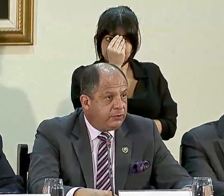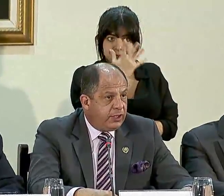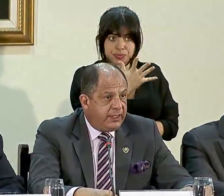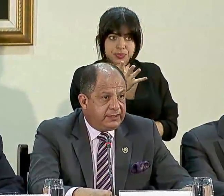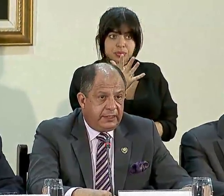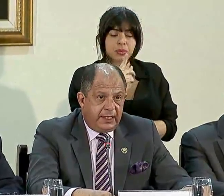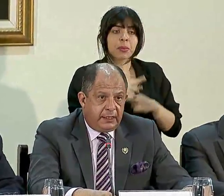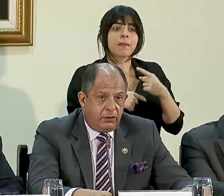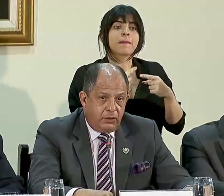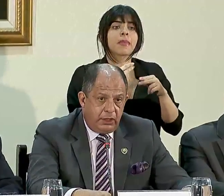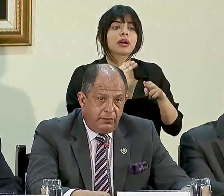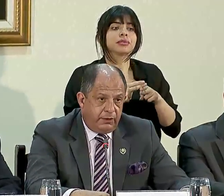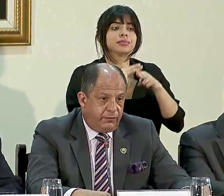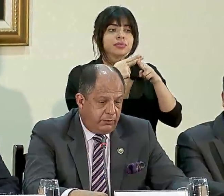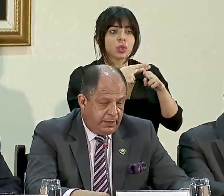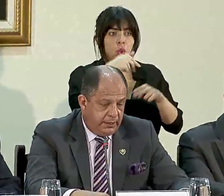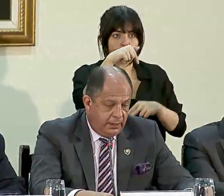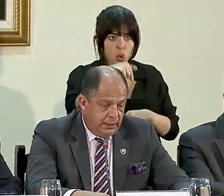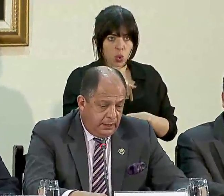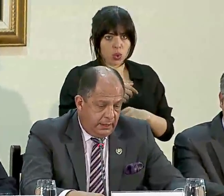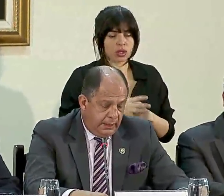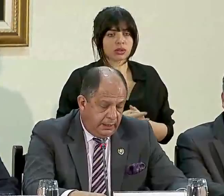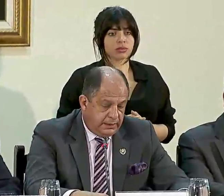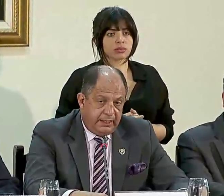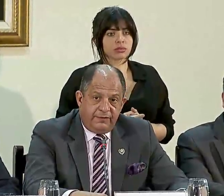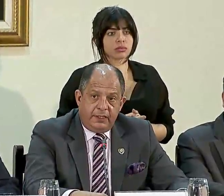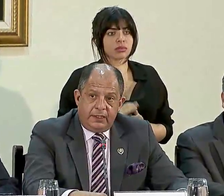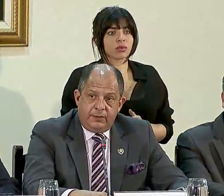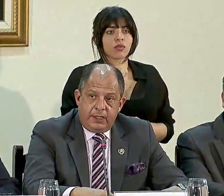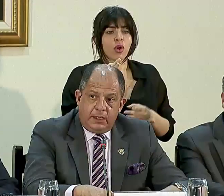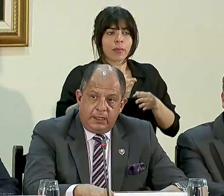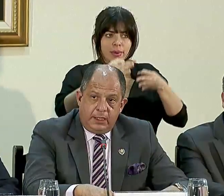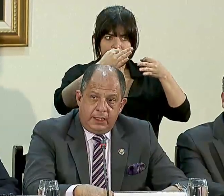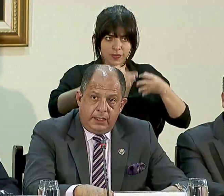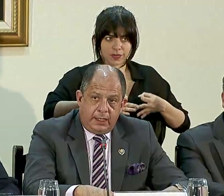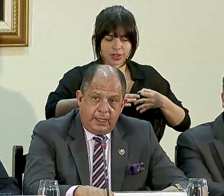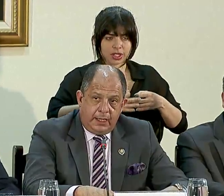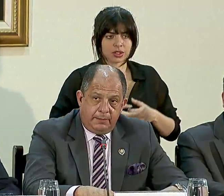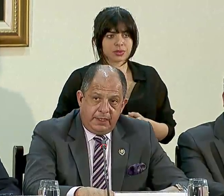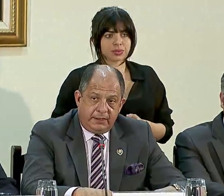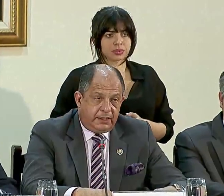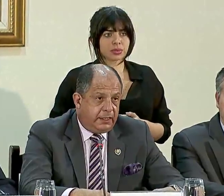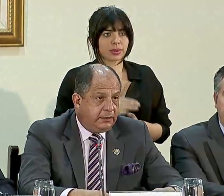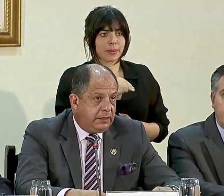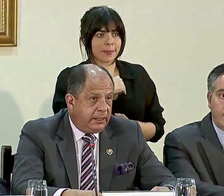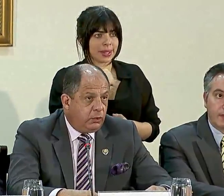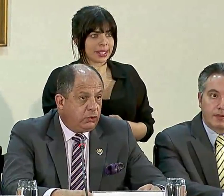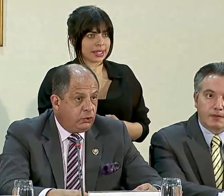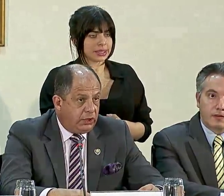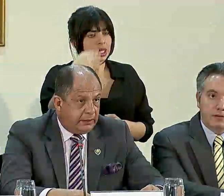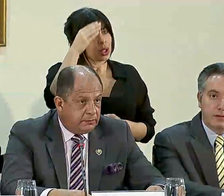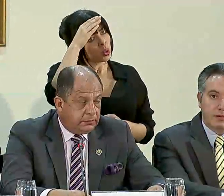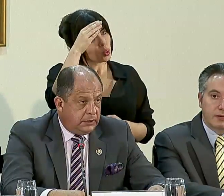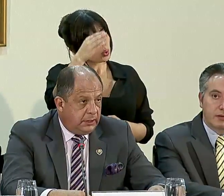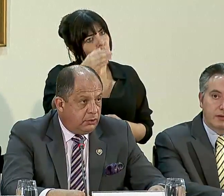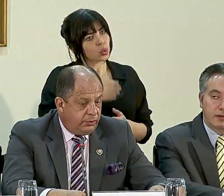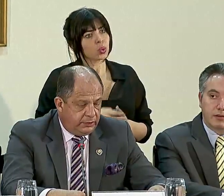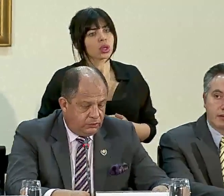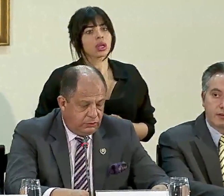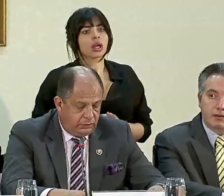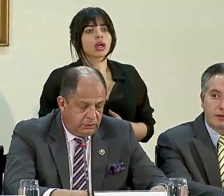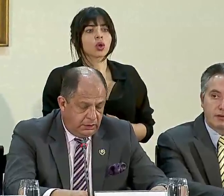que íbamos a designar hoy, de forma ya definitiva, a la Ministra de Cultura